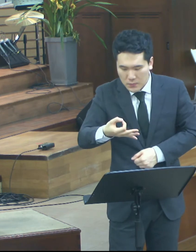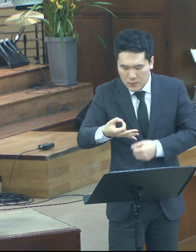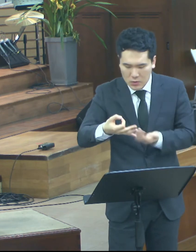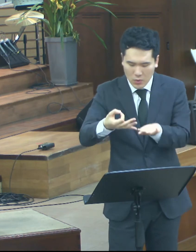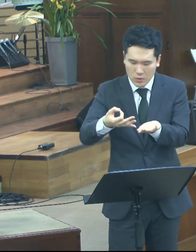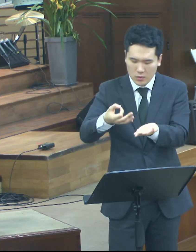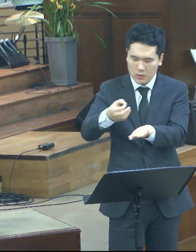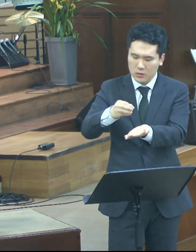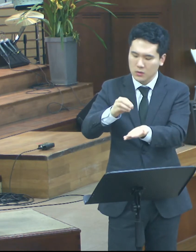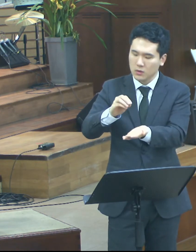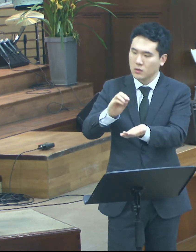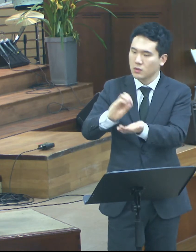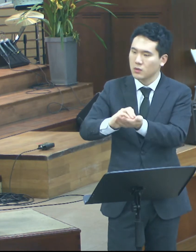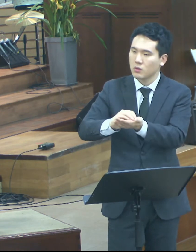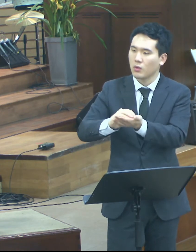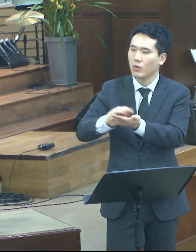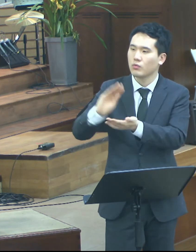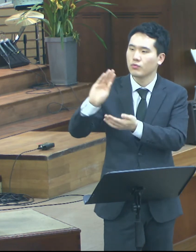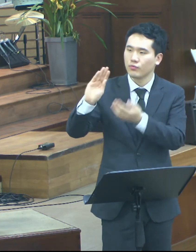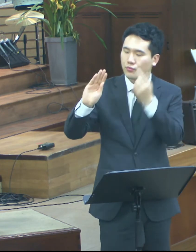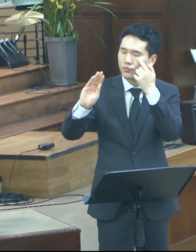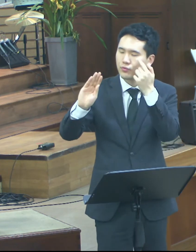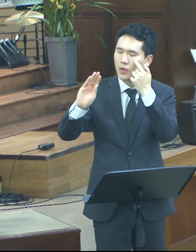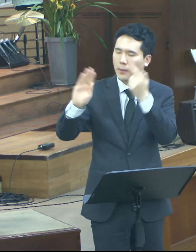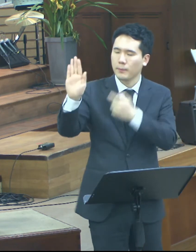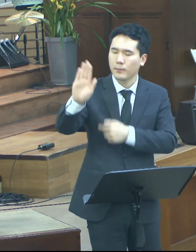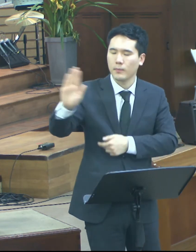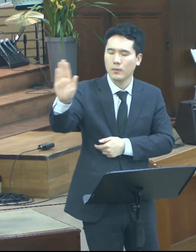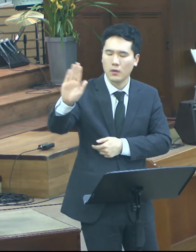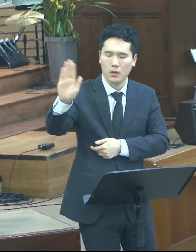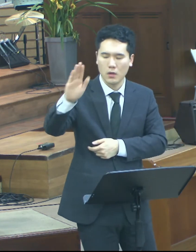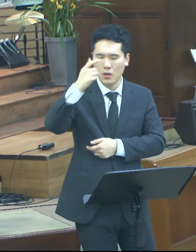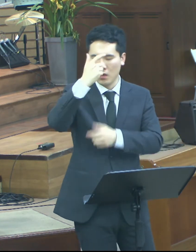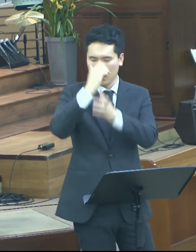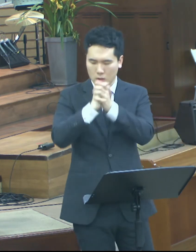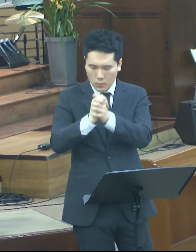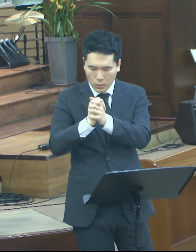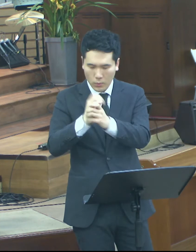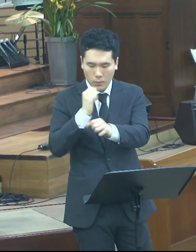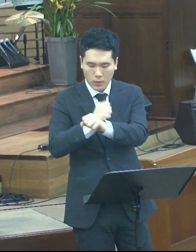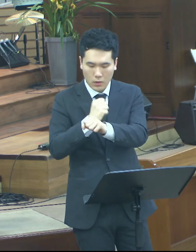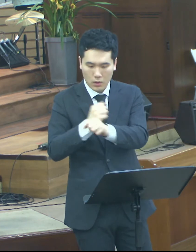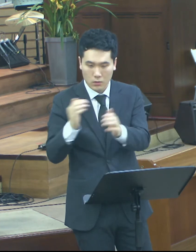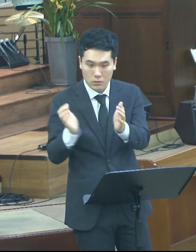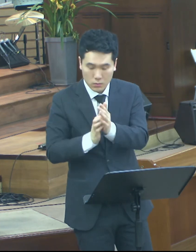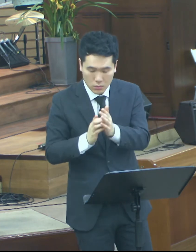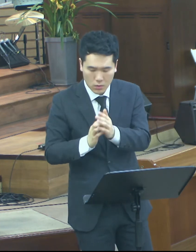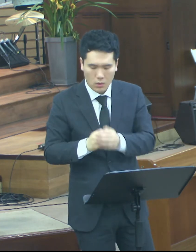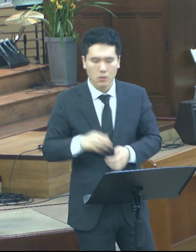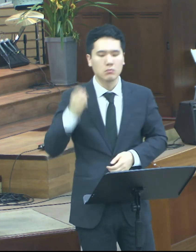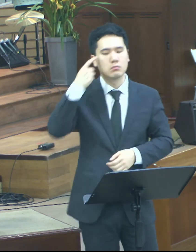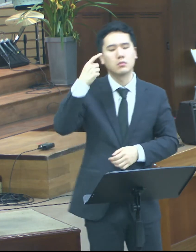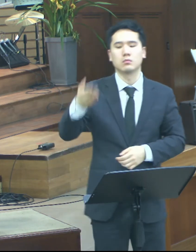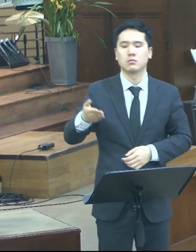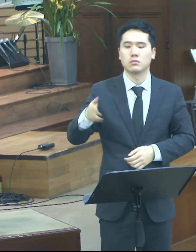눈에 이게 안수하고 기도를 했어요. 근데 무엇이 보이느냐? 그러니까 주님 다 보입니다 이래야 되는데 이